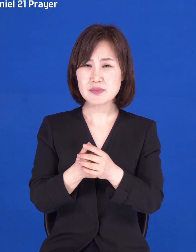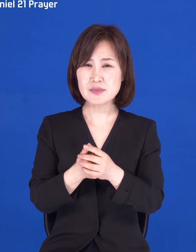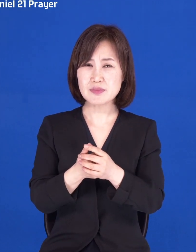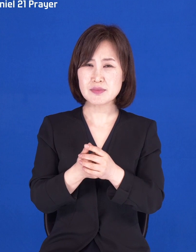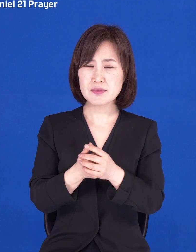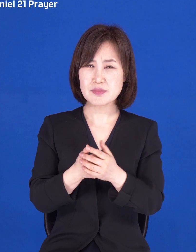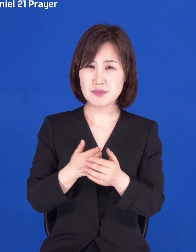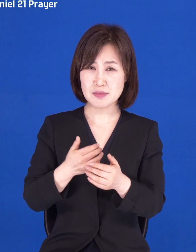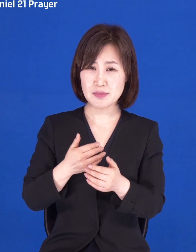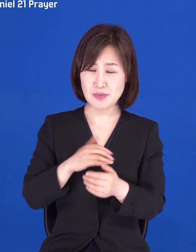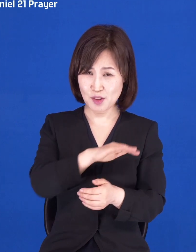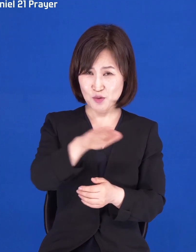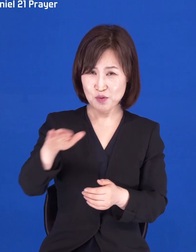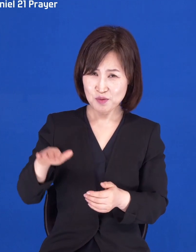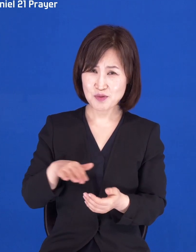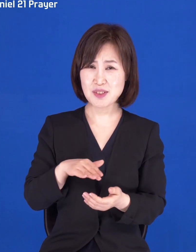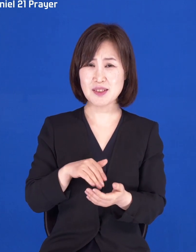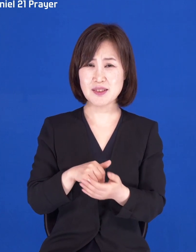저희들은